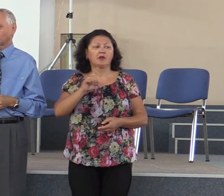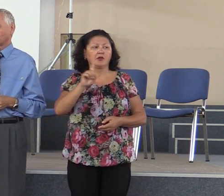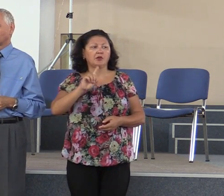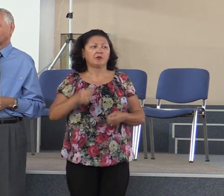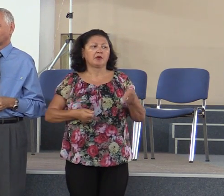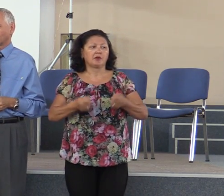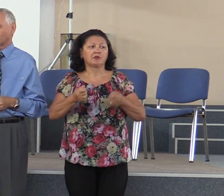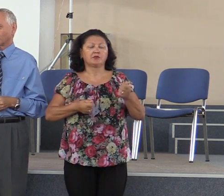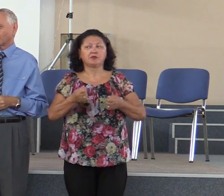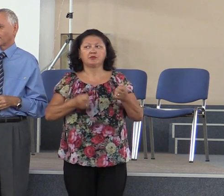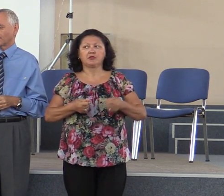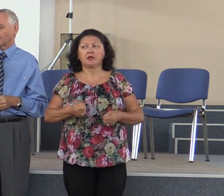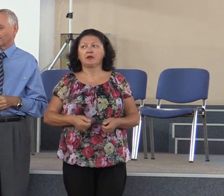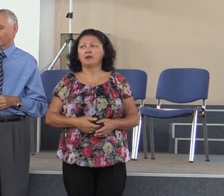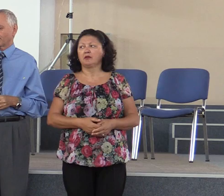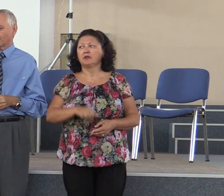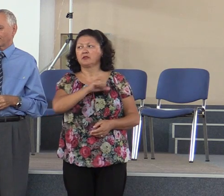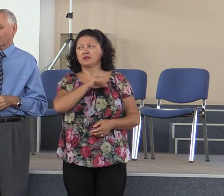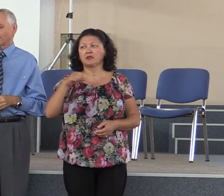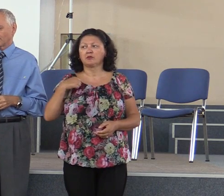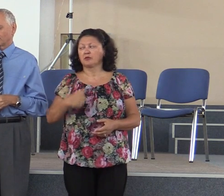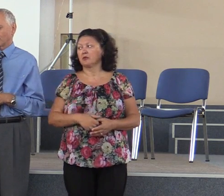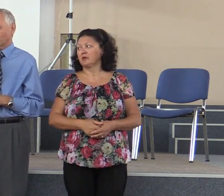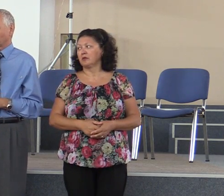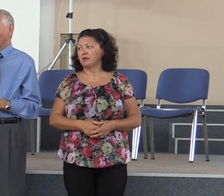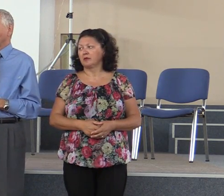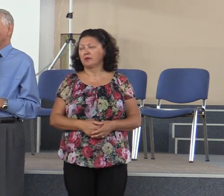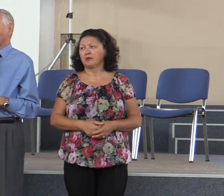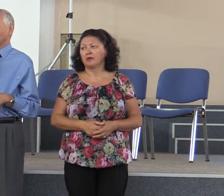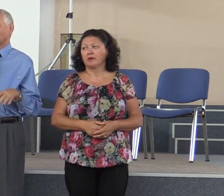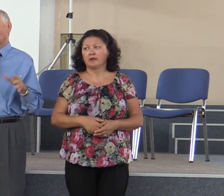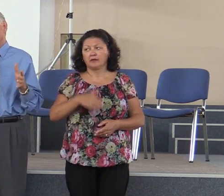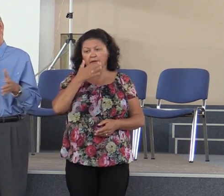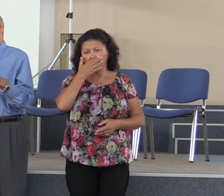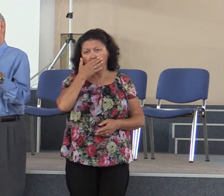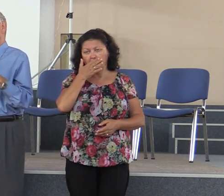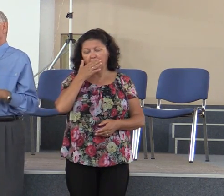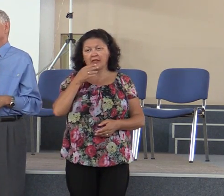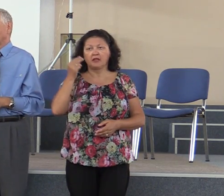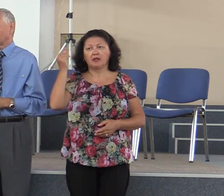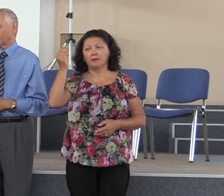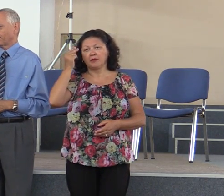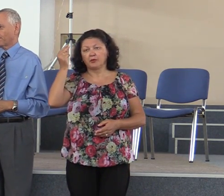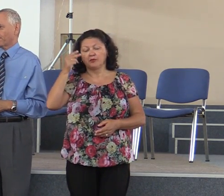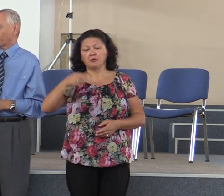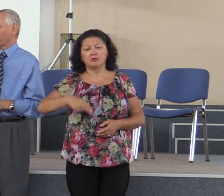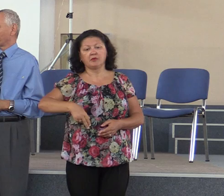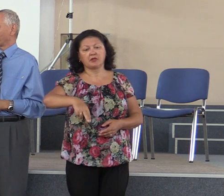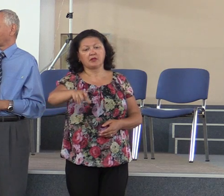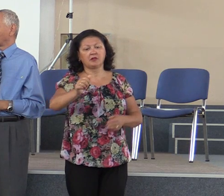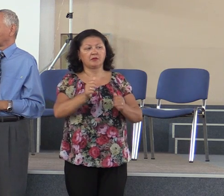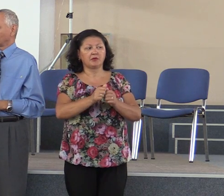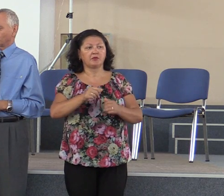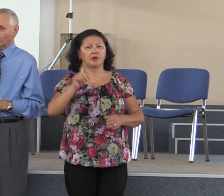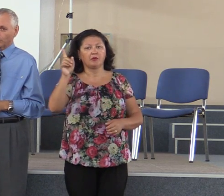singur. He has God riding with him. El are pe Domnul mergând împreună cu el. Jesus is